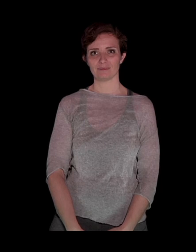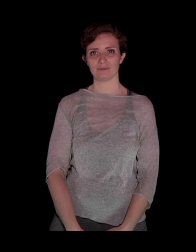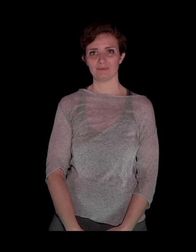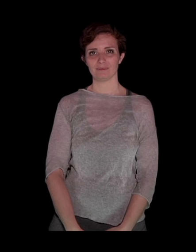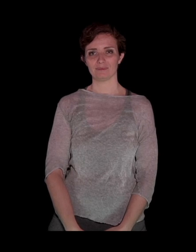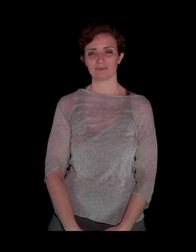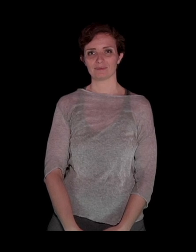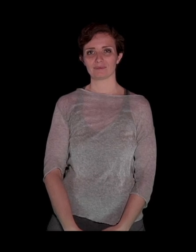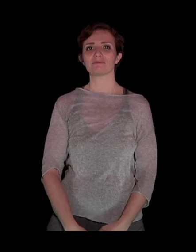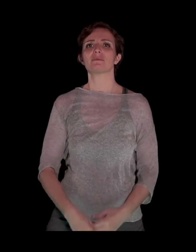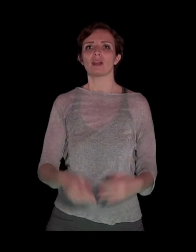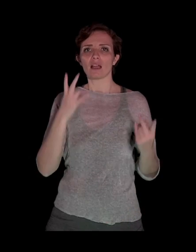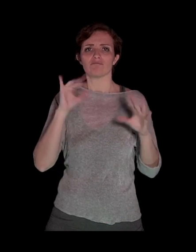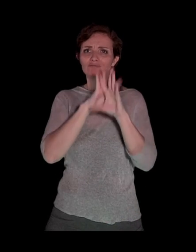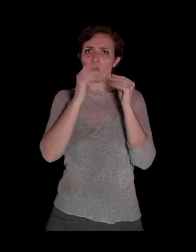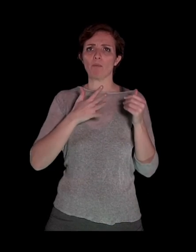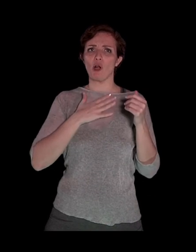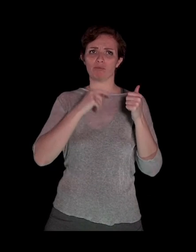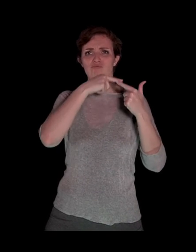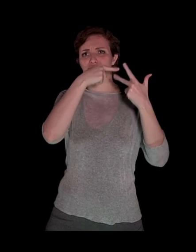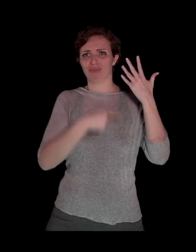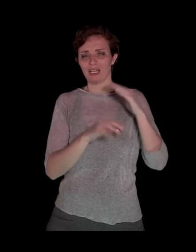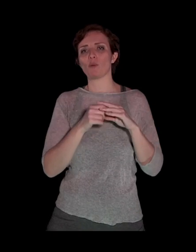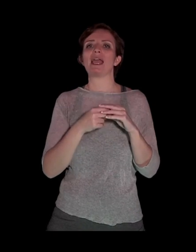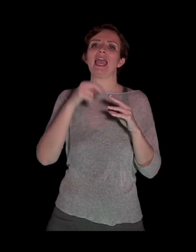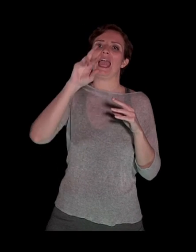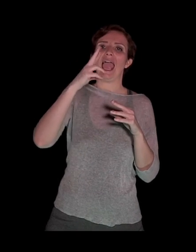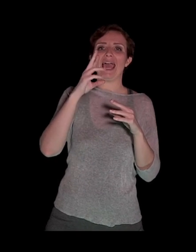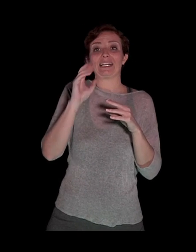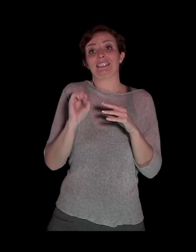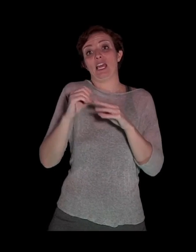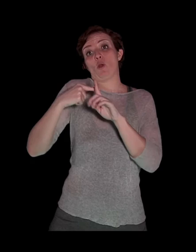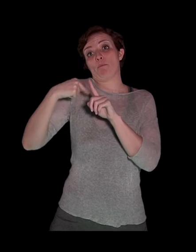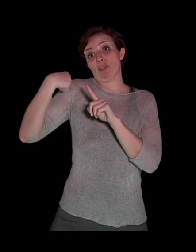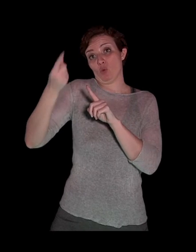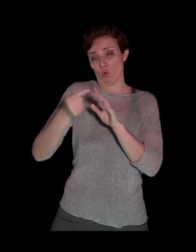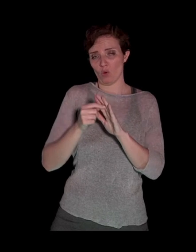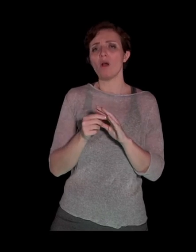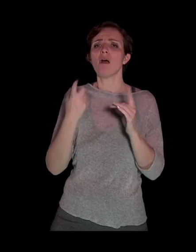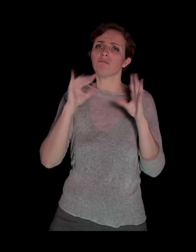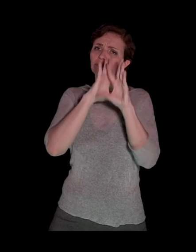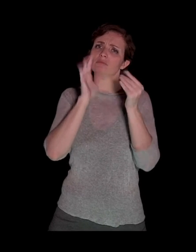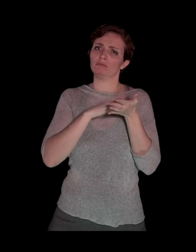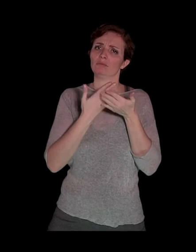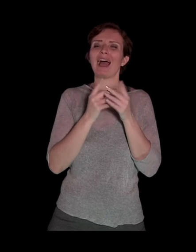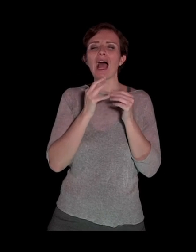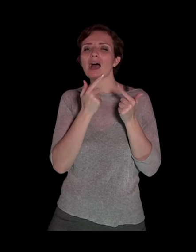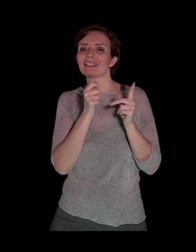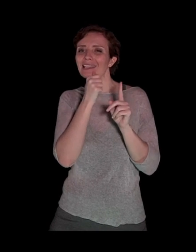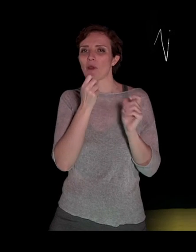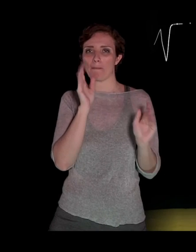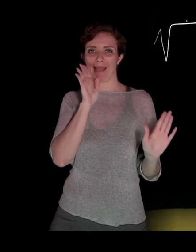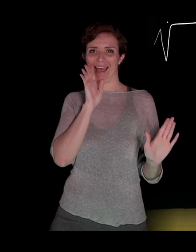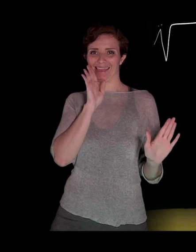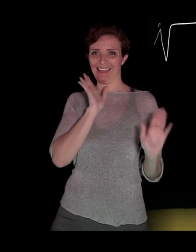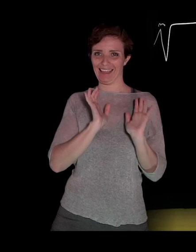abbiamo detto che abbiamo definito tutte queste proprietà in r0 più generalizzando a terra e tutte queste proprietà avvalgono con alcune accortezze molto importanti